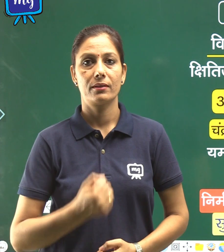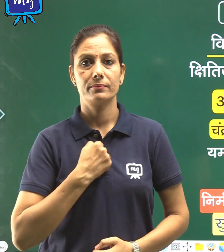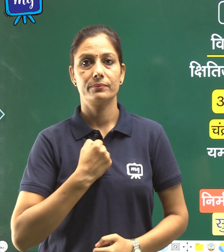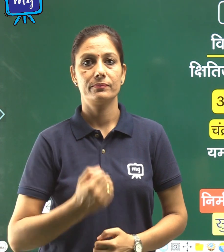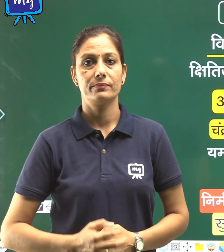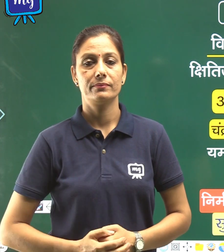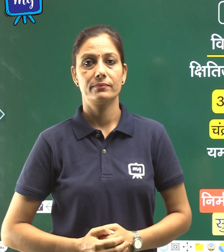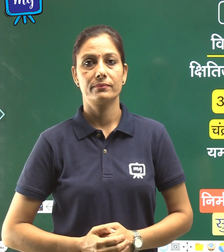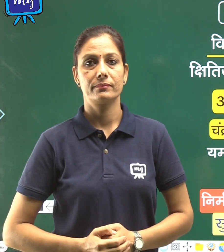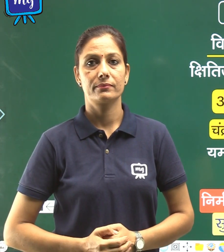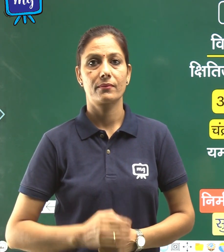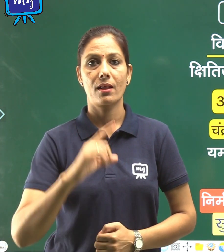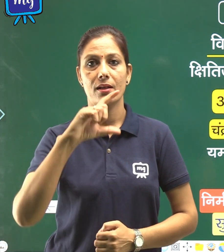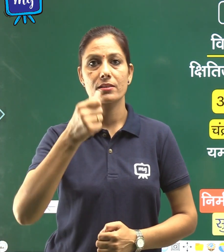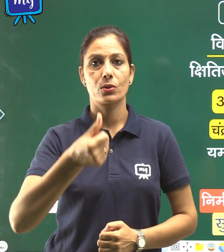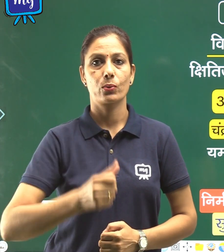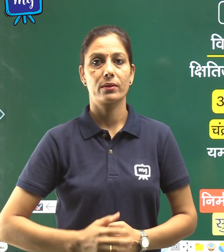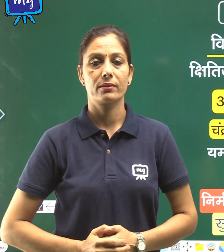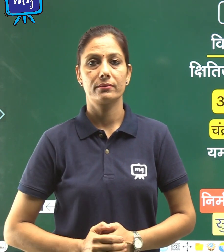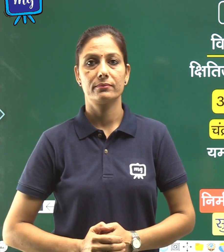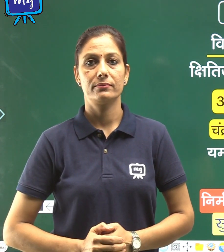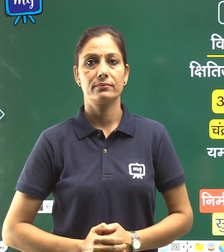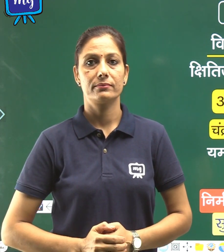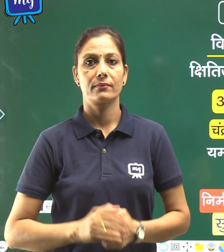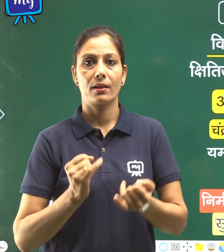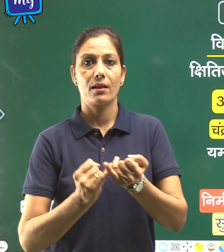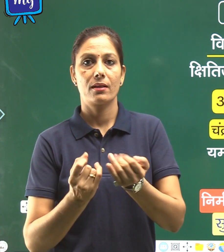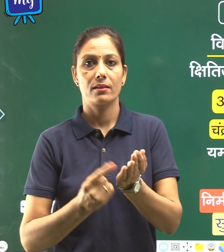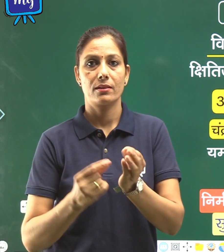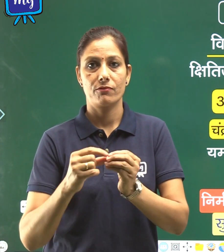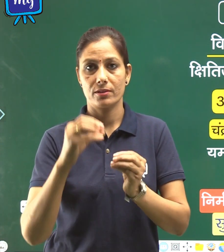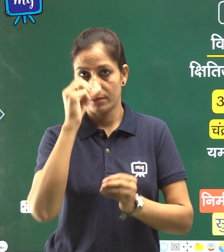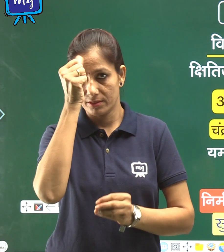हम कक्षा 9 की हिंदी विषय की